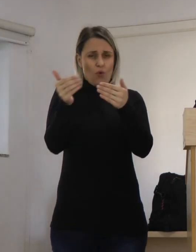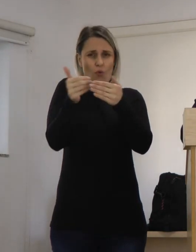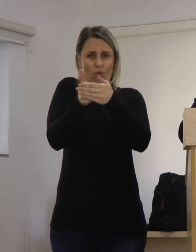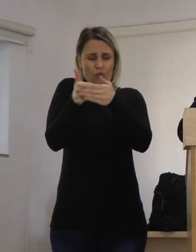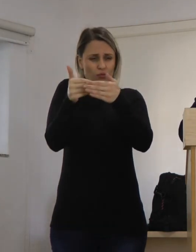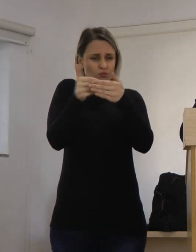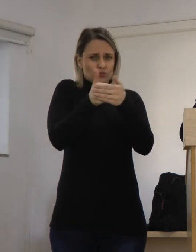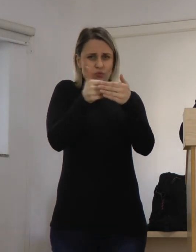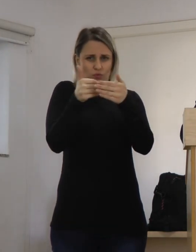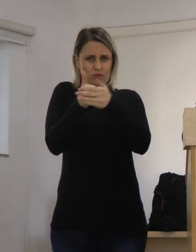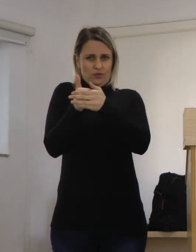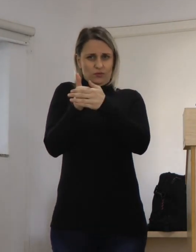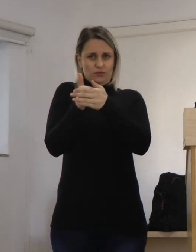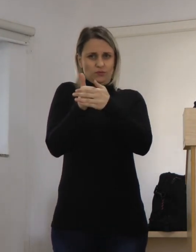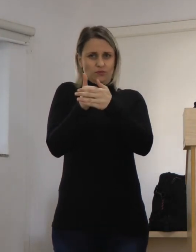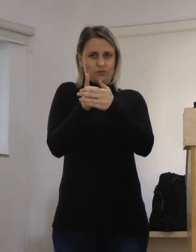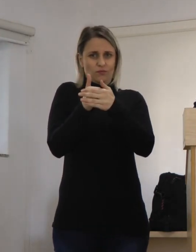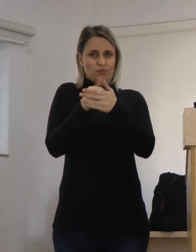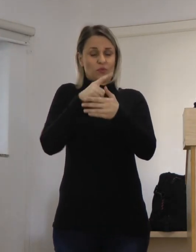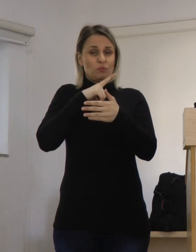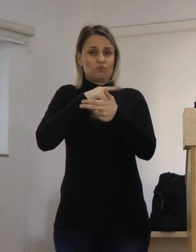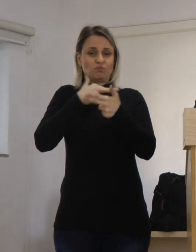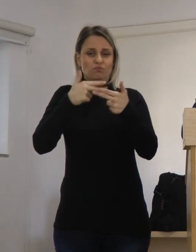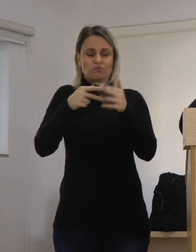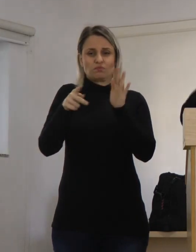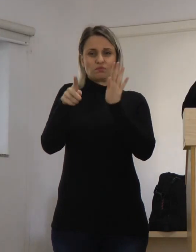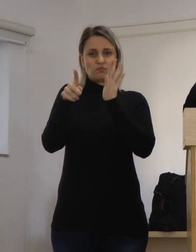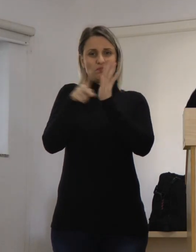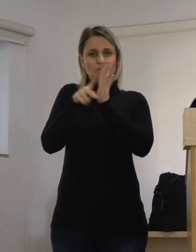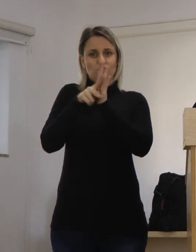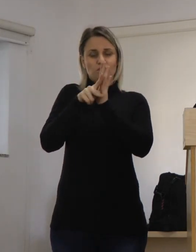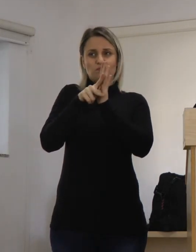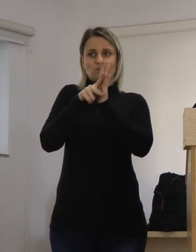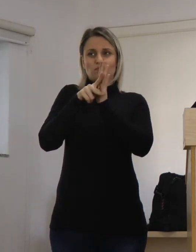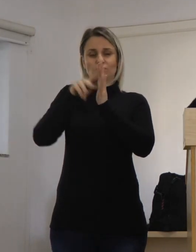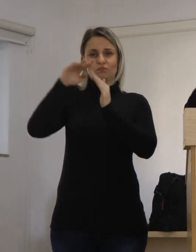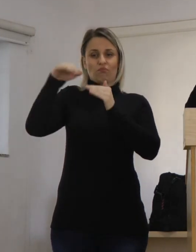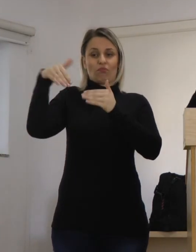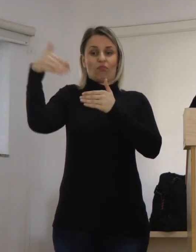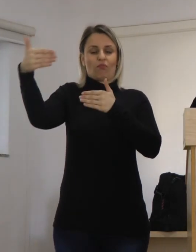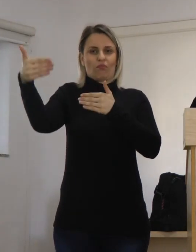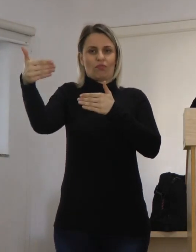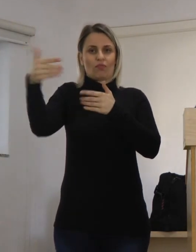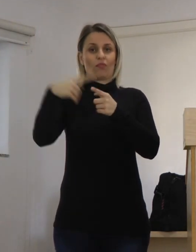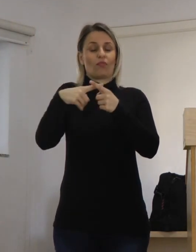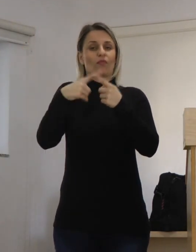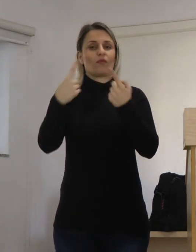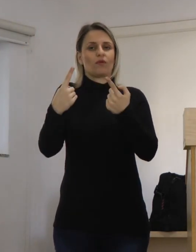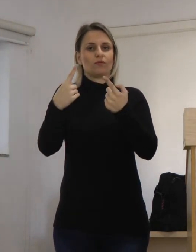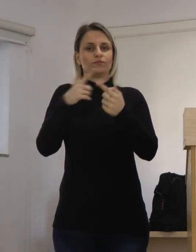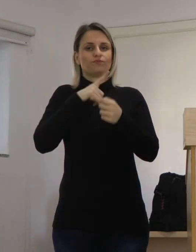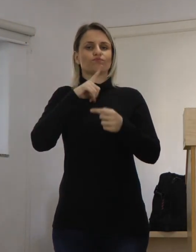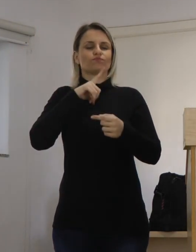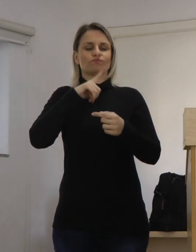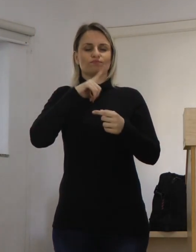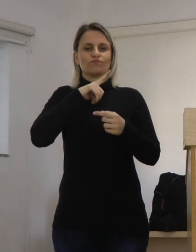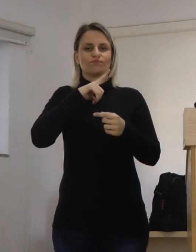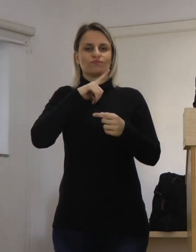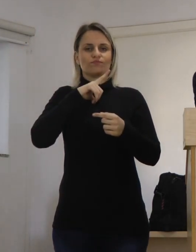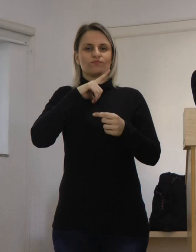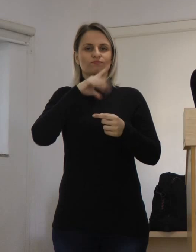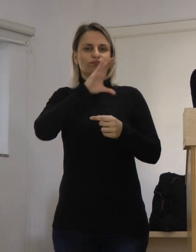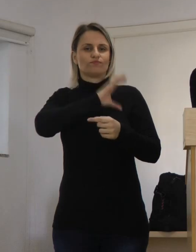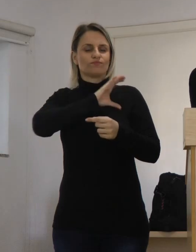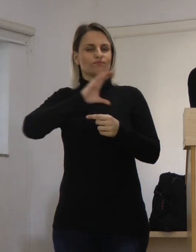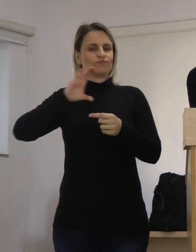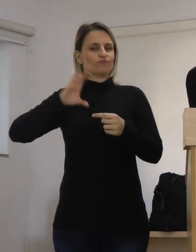com certas etiquetas do culto exterior. Mas o cristianismo, em sua essência, é a revelação da